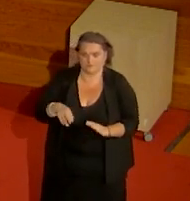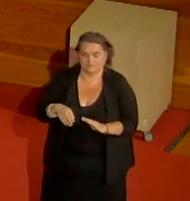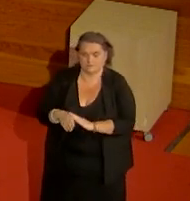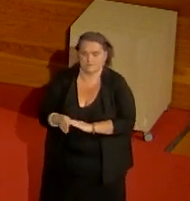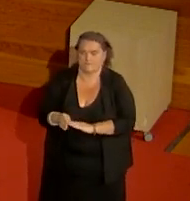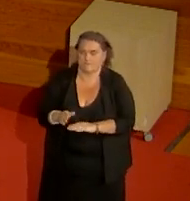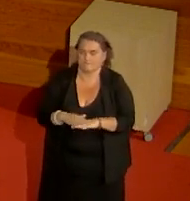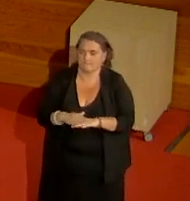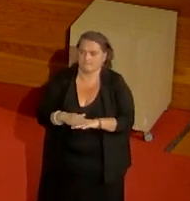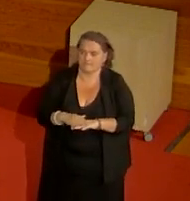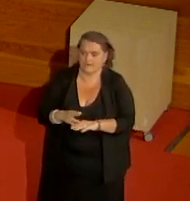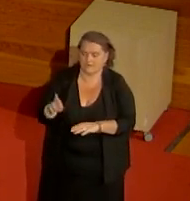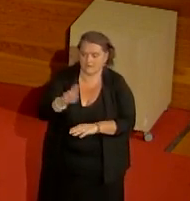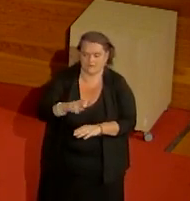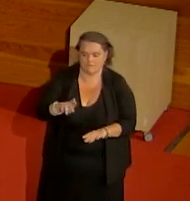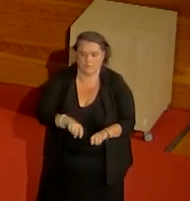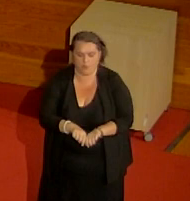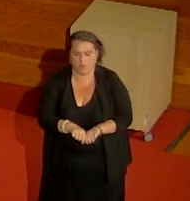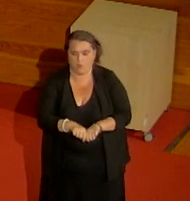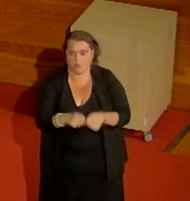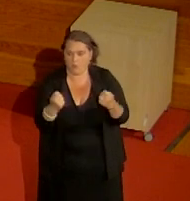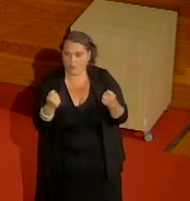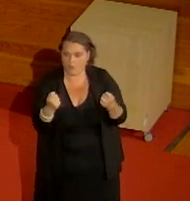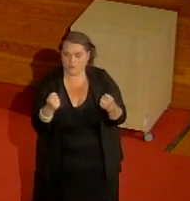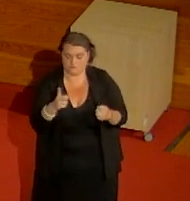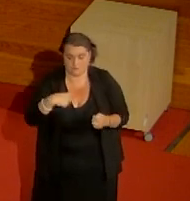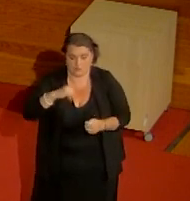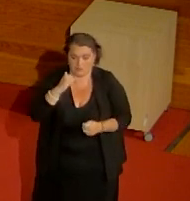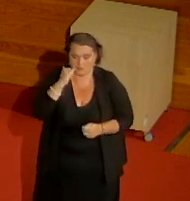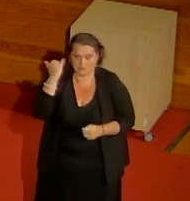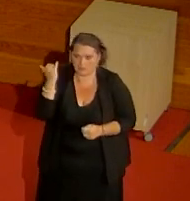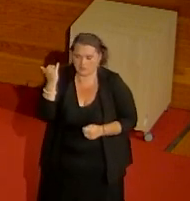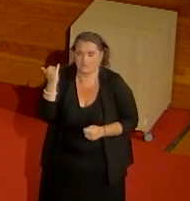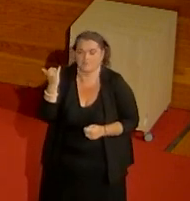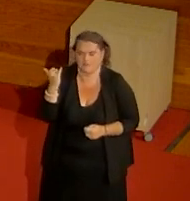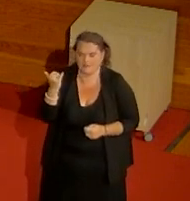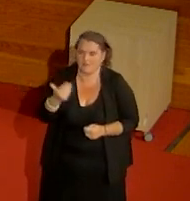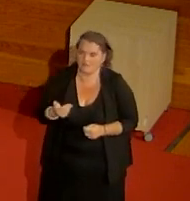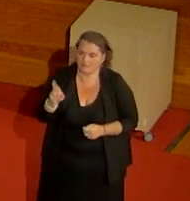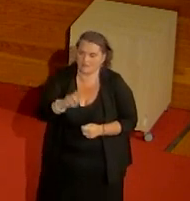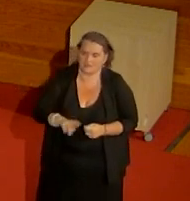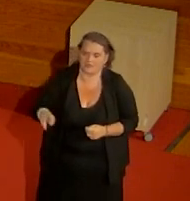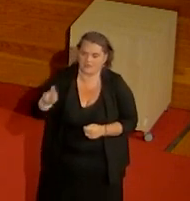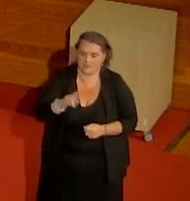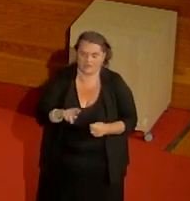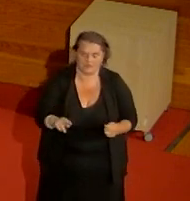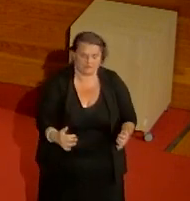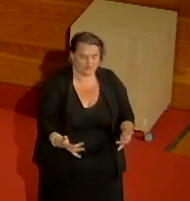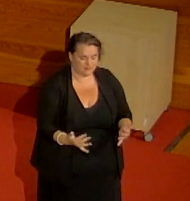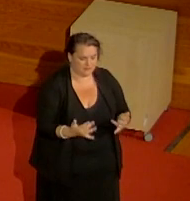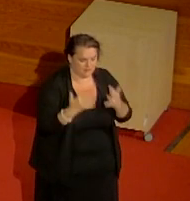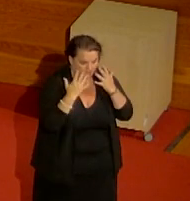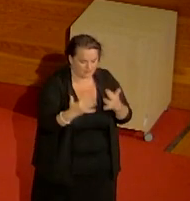romper esos bucles que nos pasan desapercibidos y que son claves para enfrentar las desigualdades